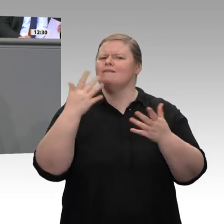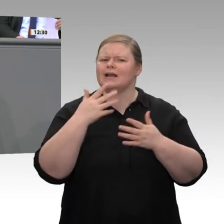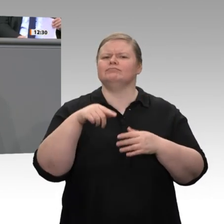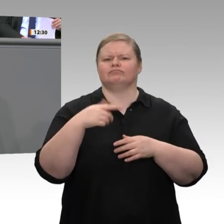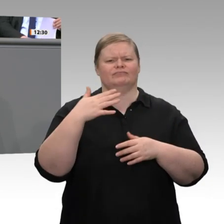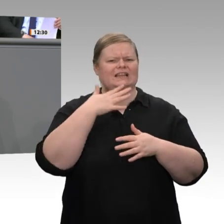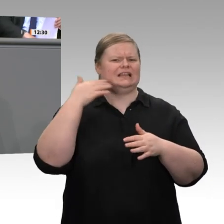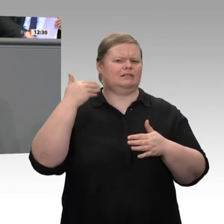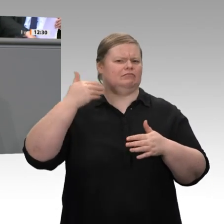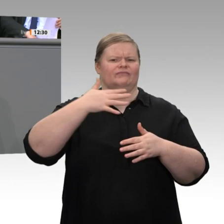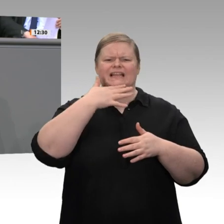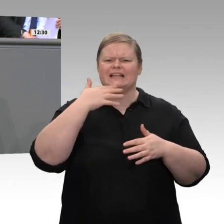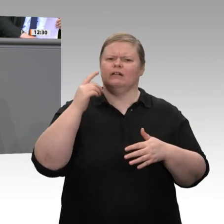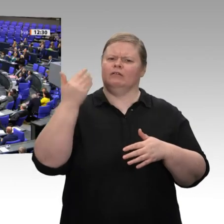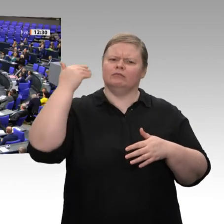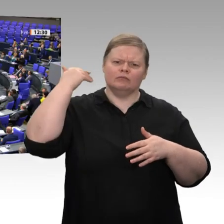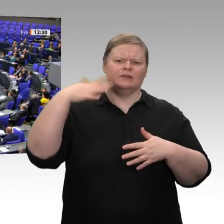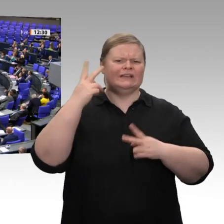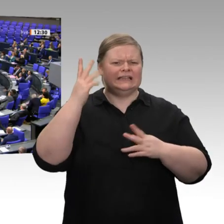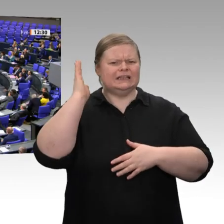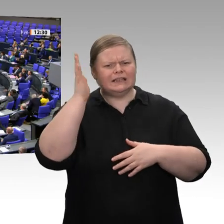zentral und so wichtig.